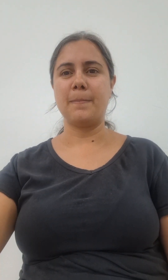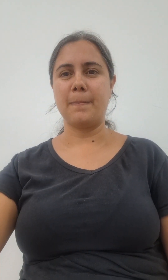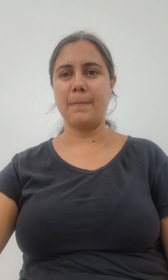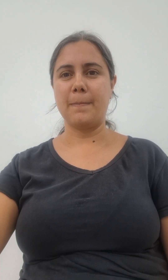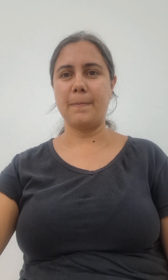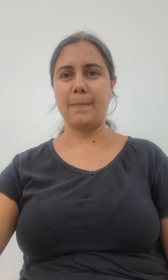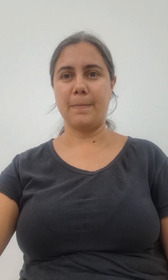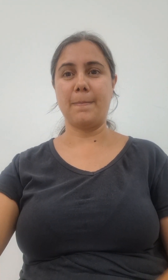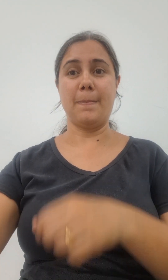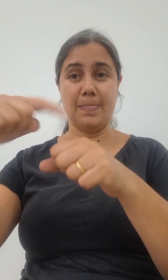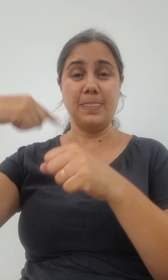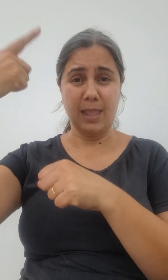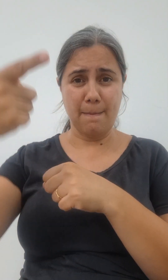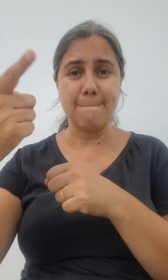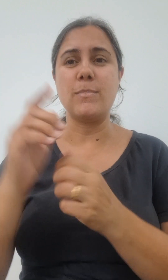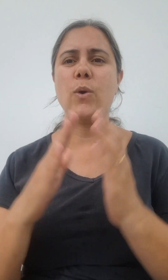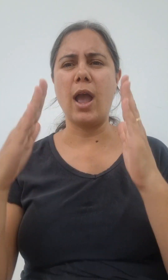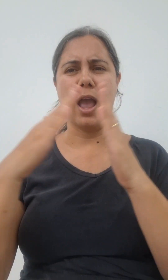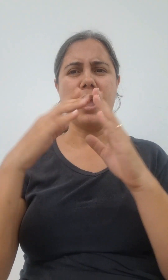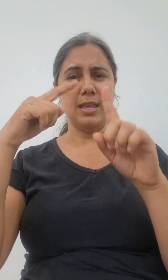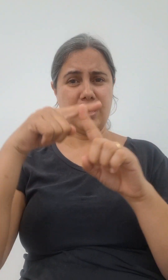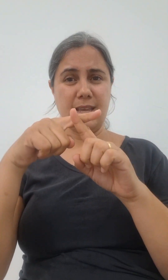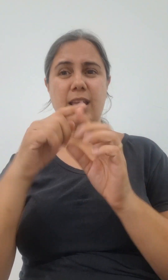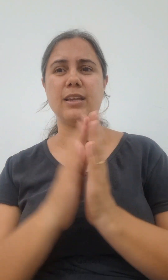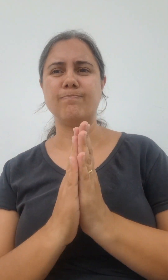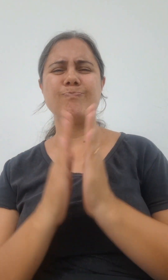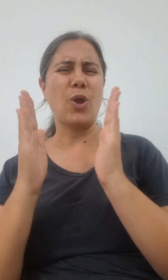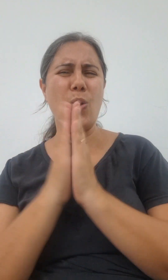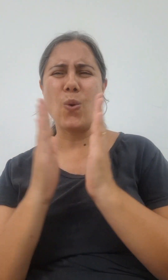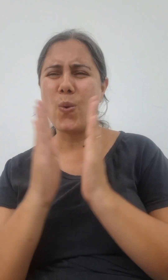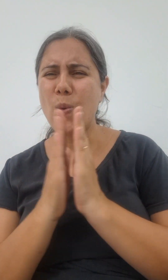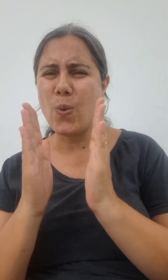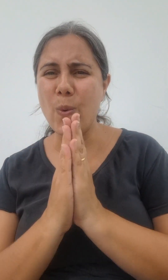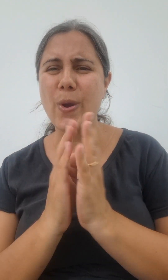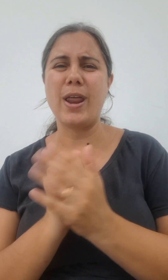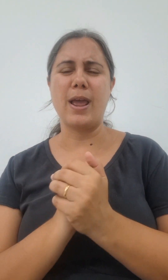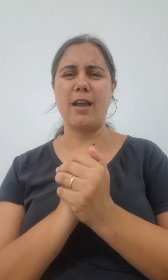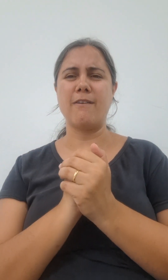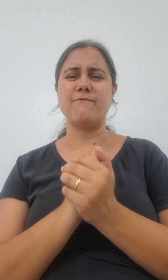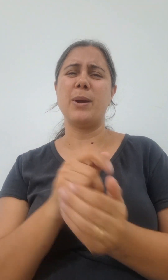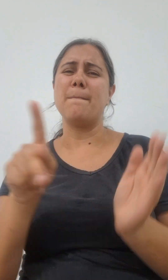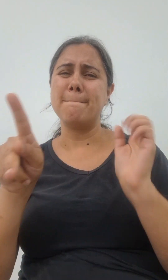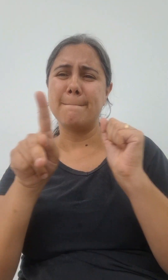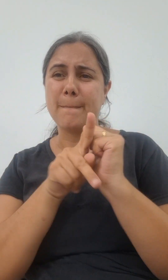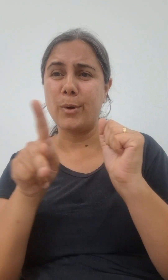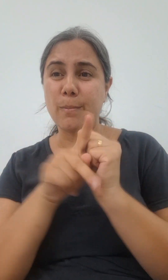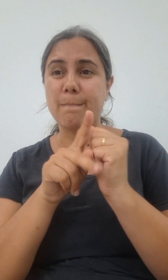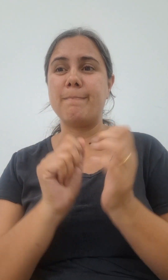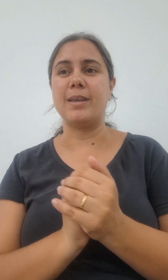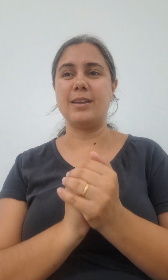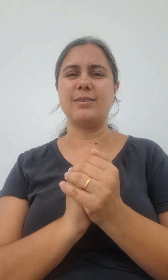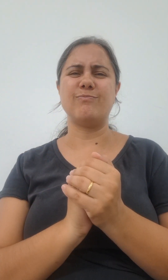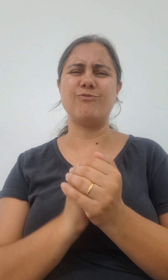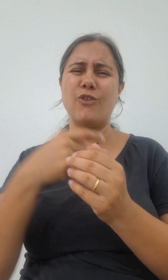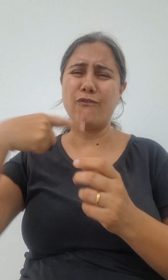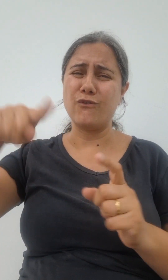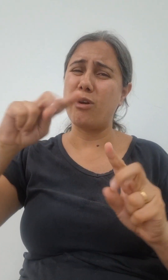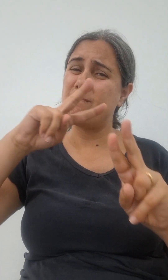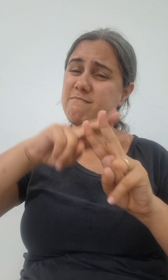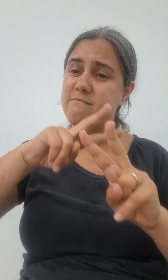foram alcançados pela graça de Deus. Mais adiante, a igreja orava